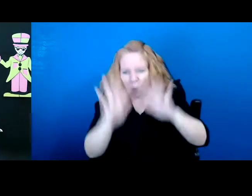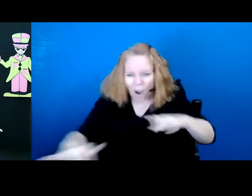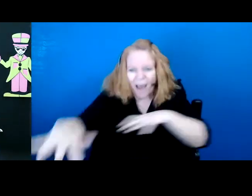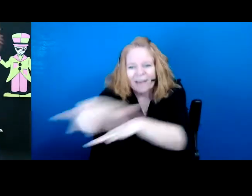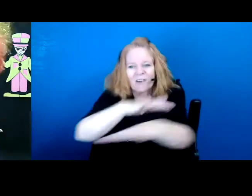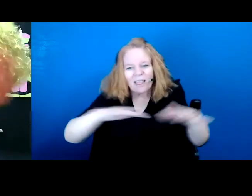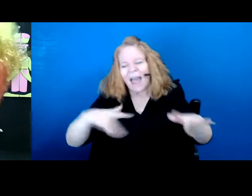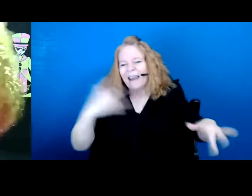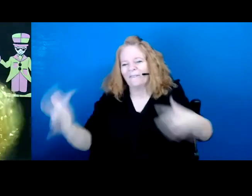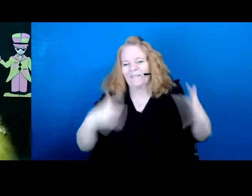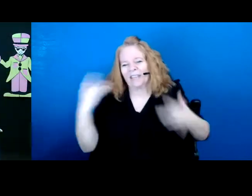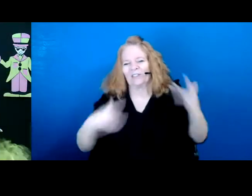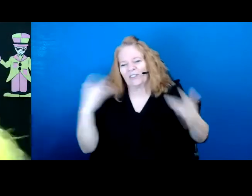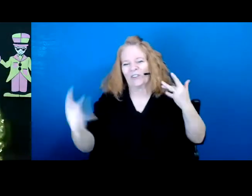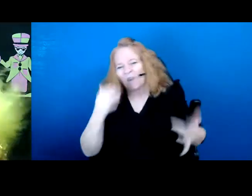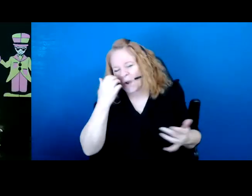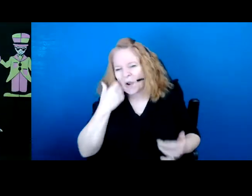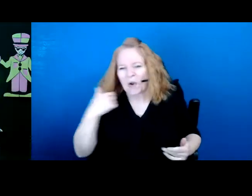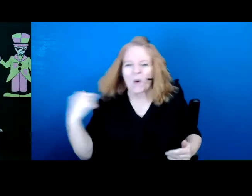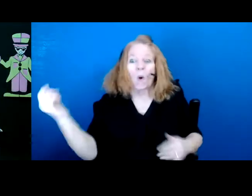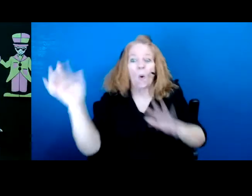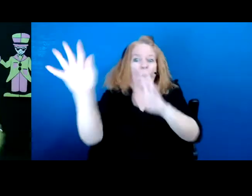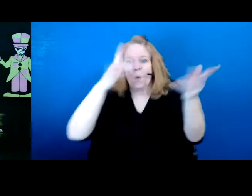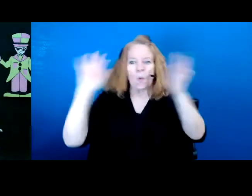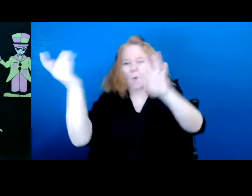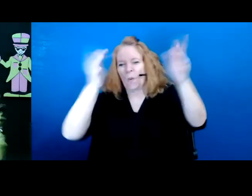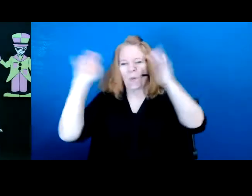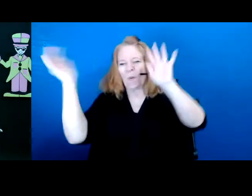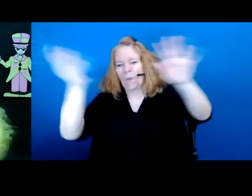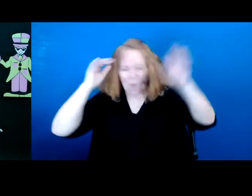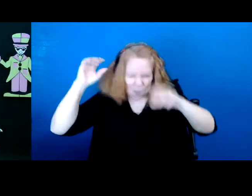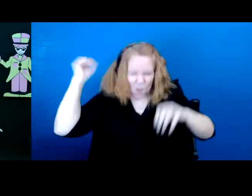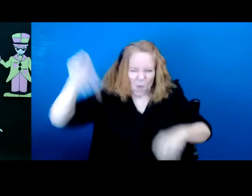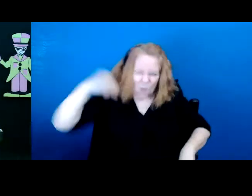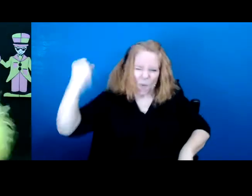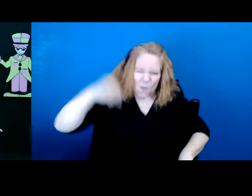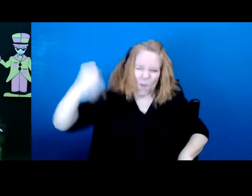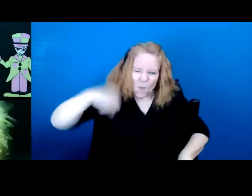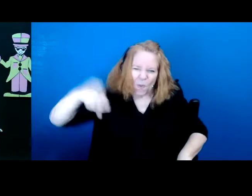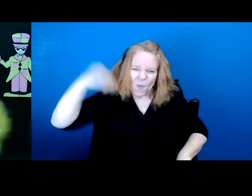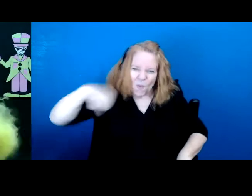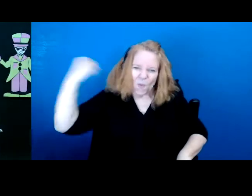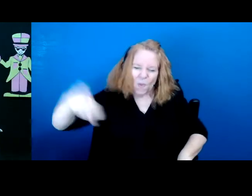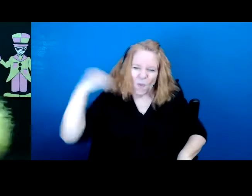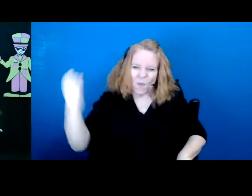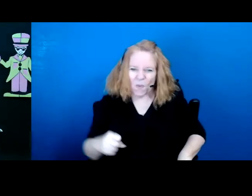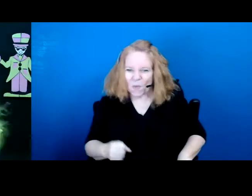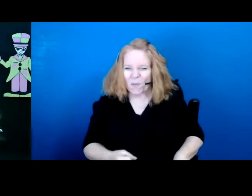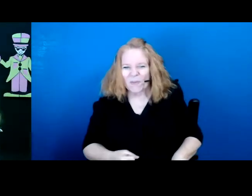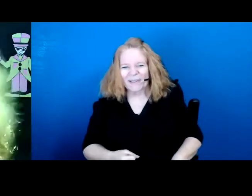lectura de invierno vamos a empezar esta lectura botero útero